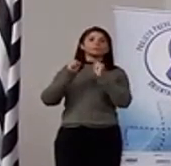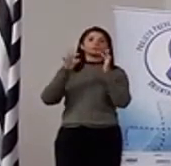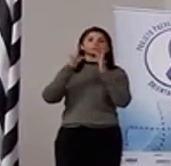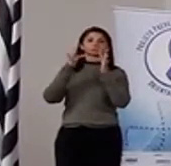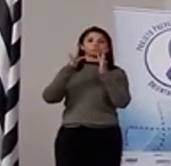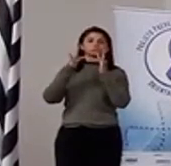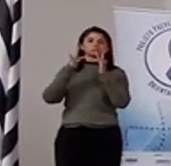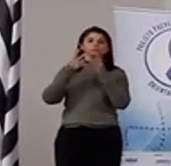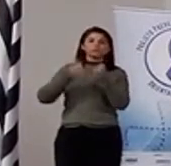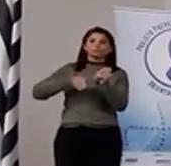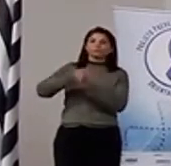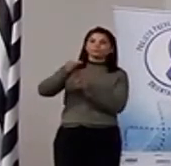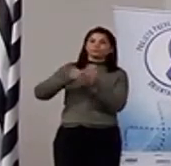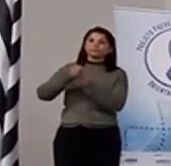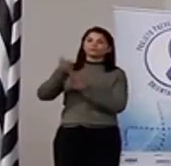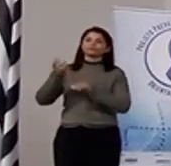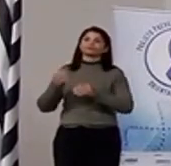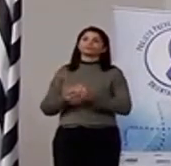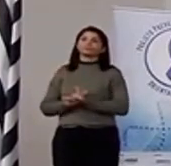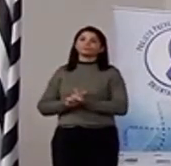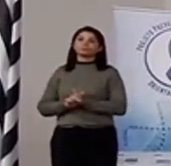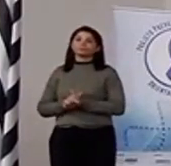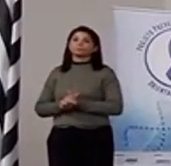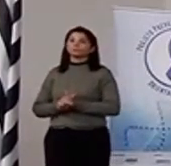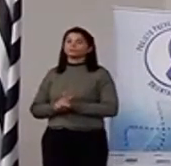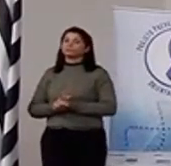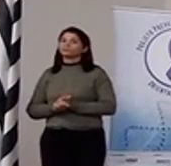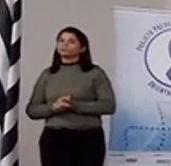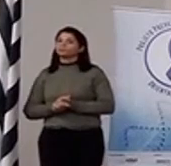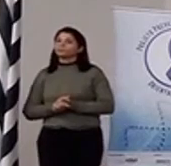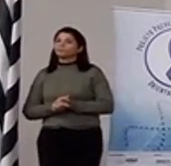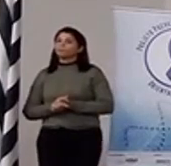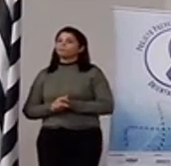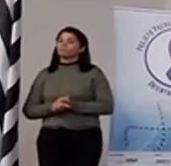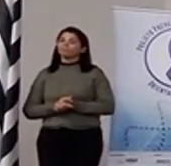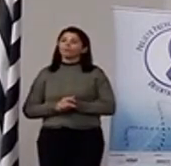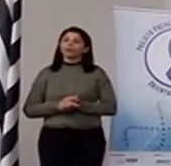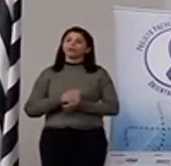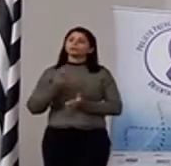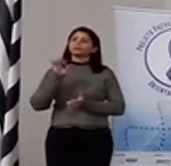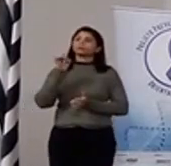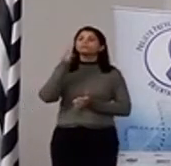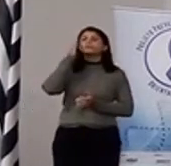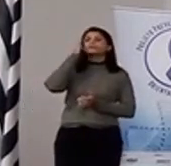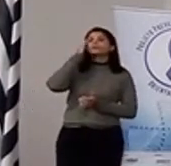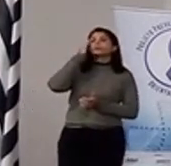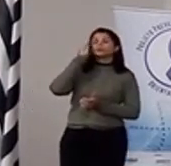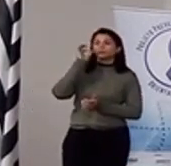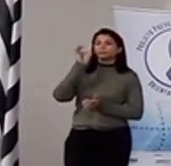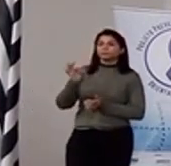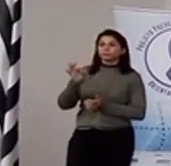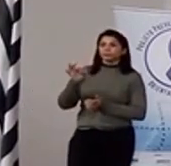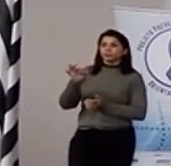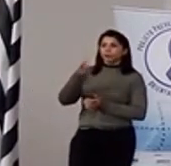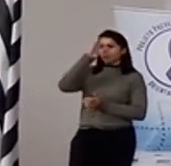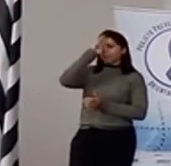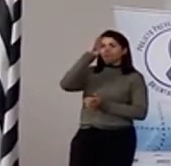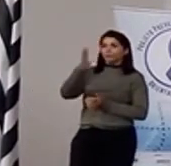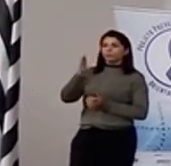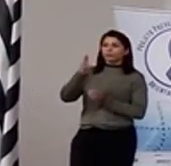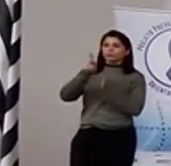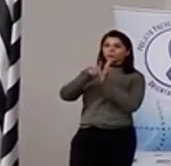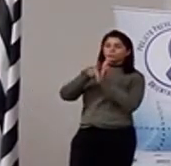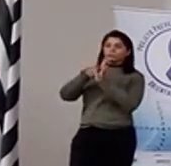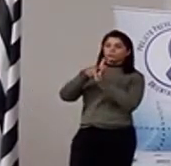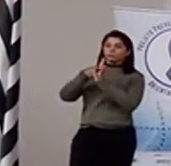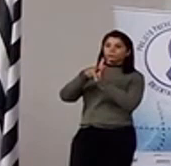orientando, tá bom? Só para ver se eu entendi bem mesmo, a prioridade, no caso do projeto,